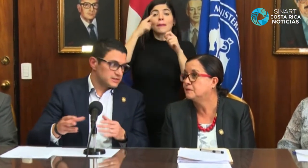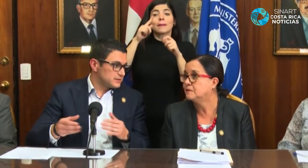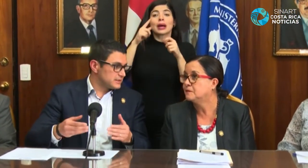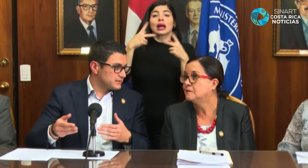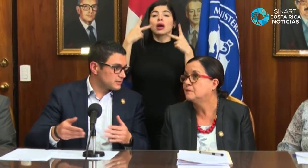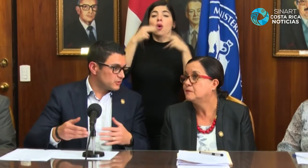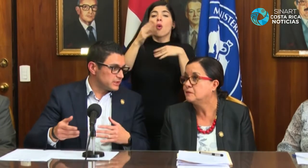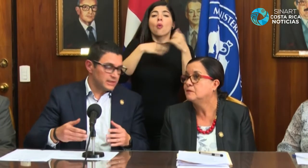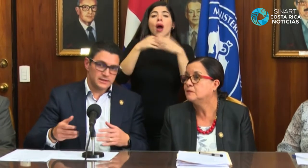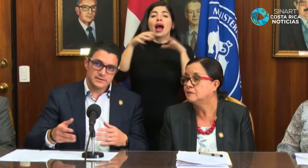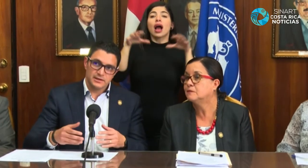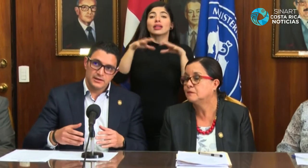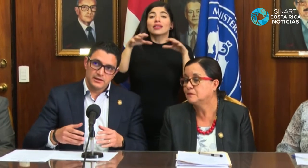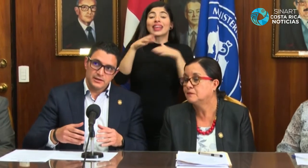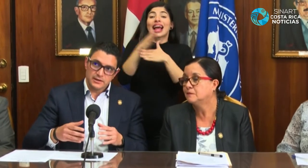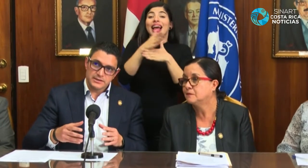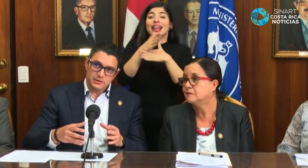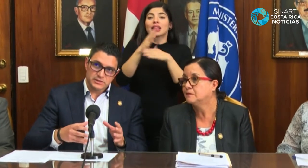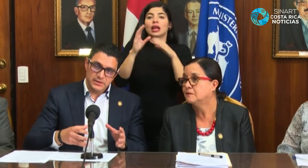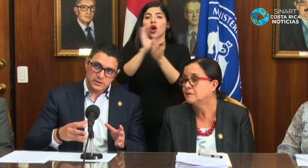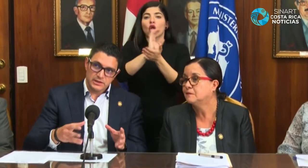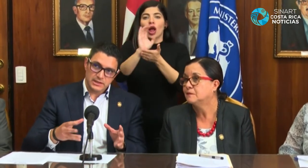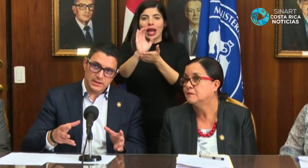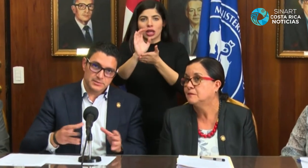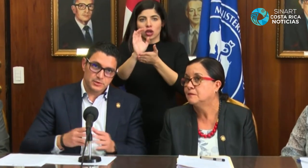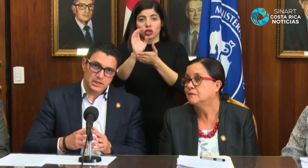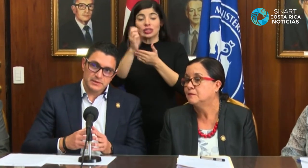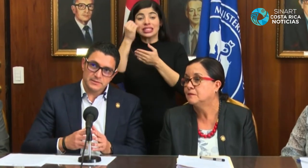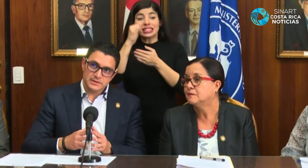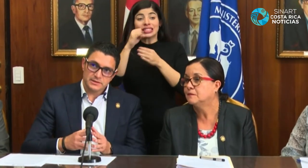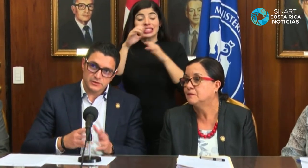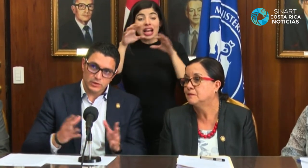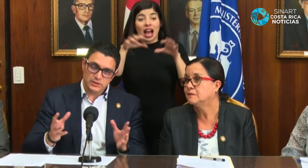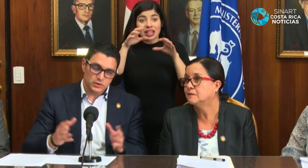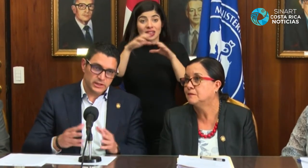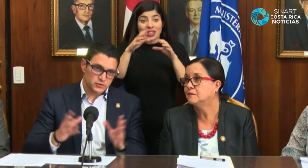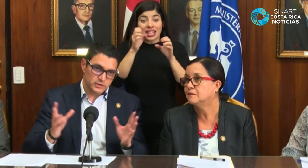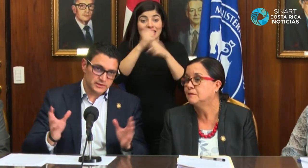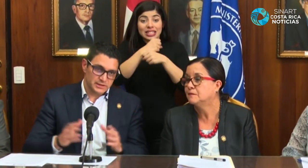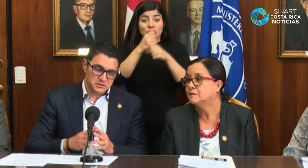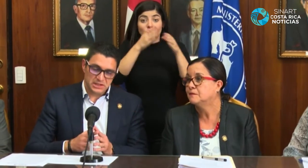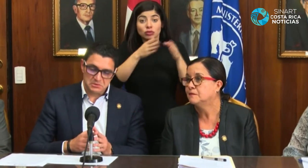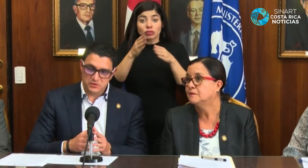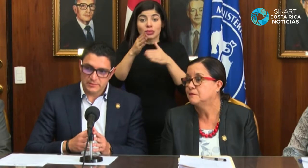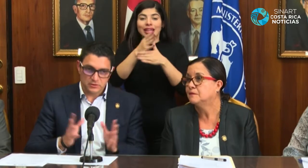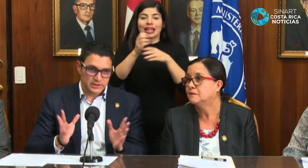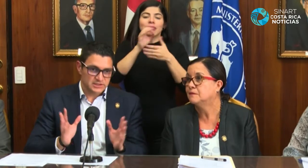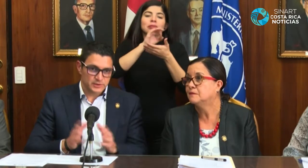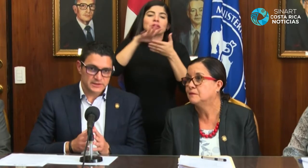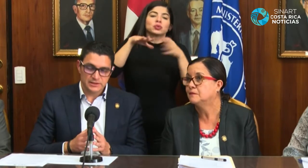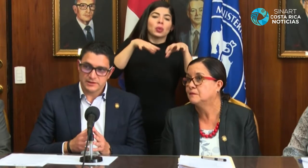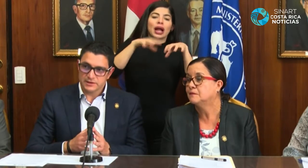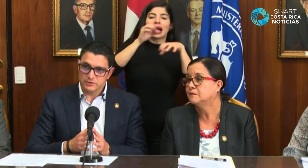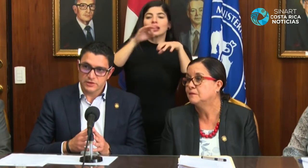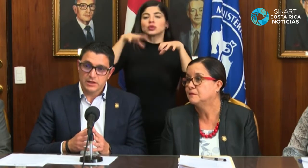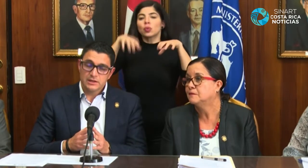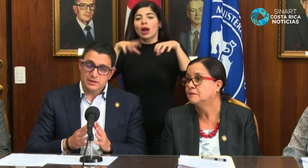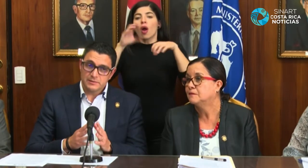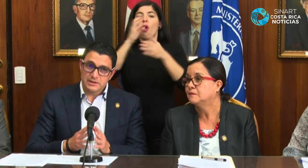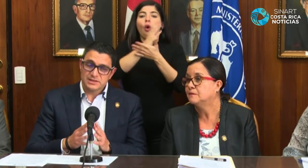todas las actividades intercolegiales que sean justamente organizadas por las mismas escuelas o colegios o intercentros, digamos, no solamente colegiales, pueden ser